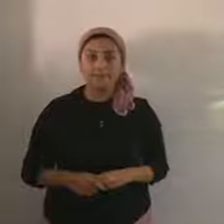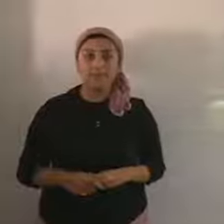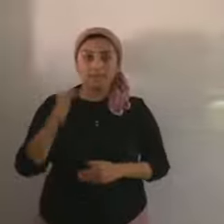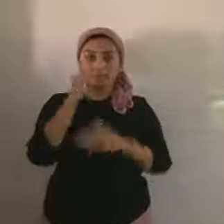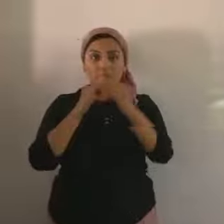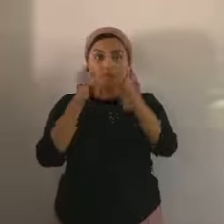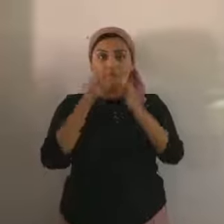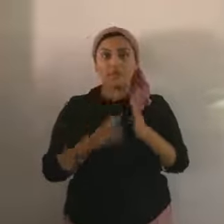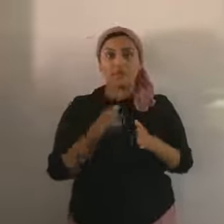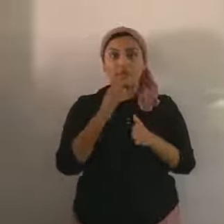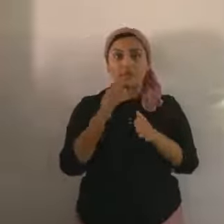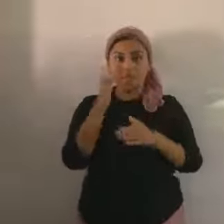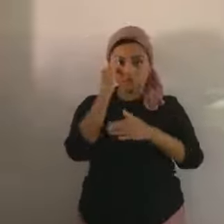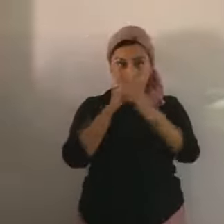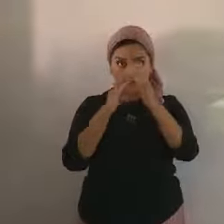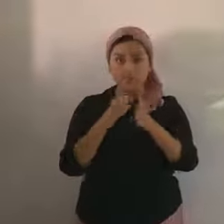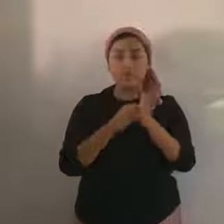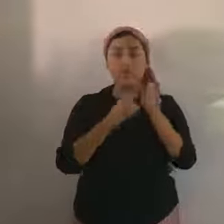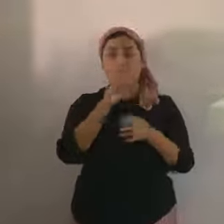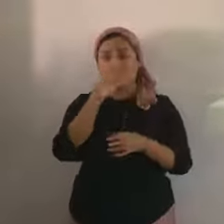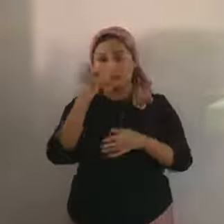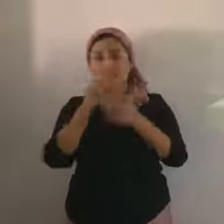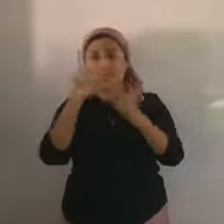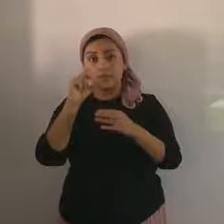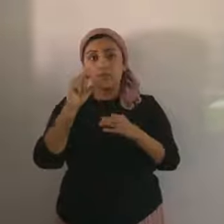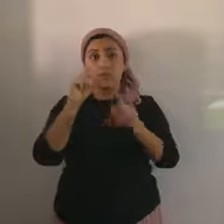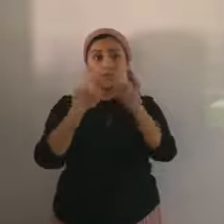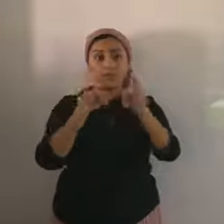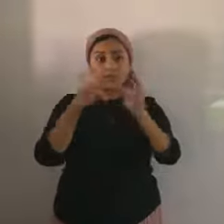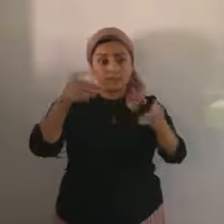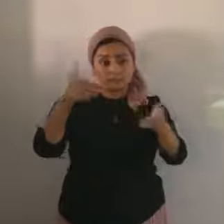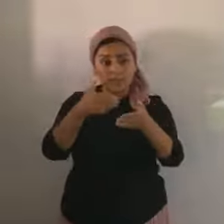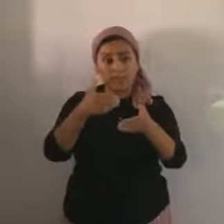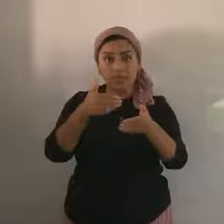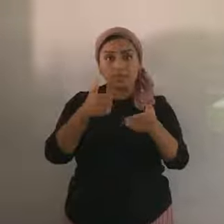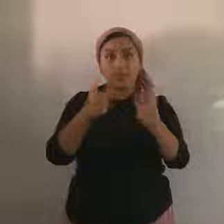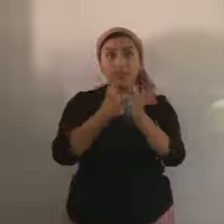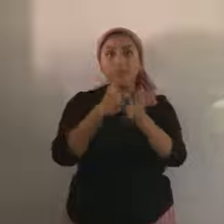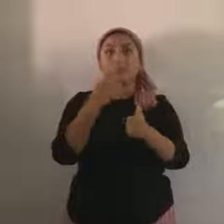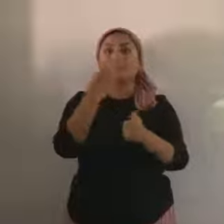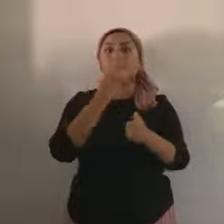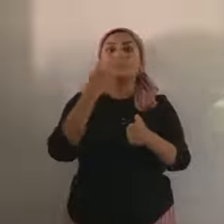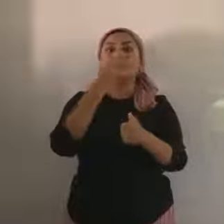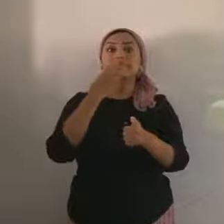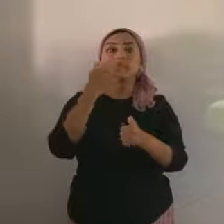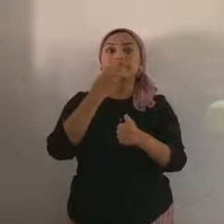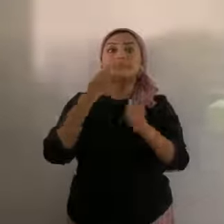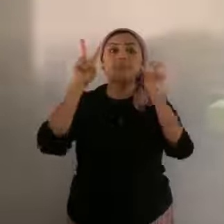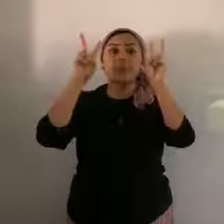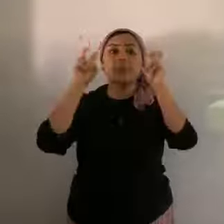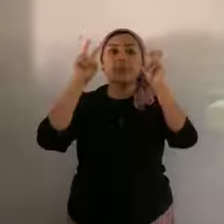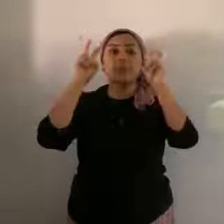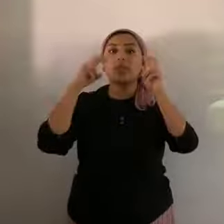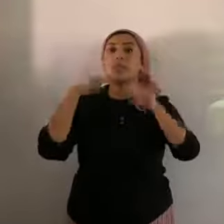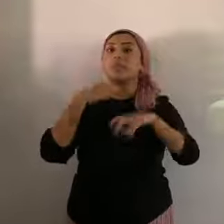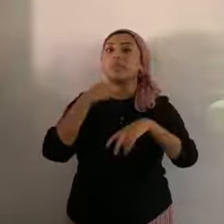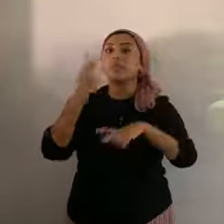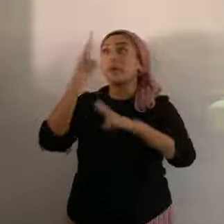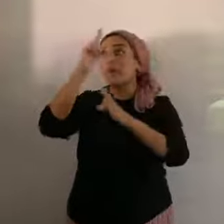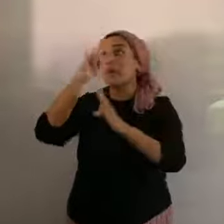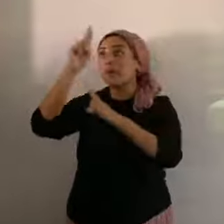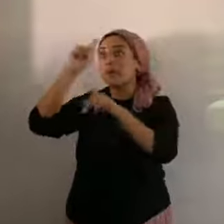Isaías 29:13 dice, pues el Adón, porque este pueblo se acerca a mí con su boca y con sus labios me honra, pero su